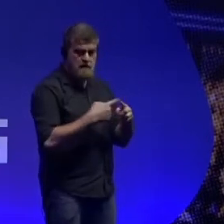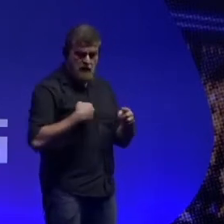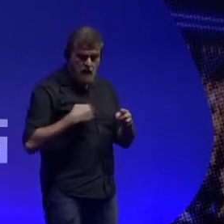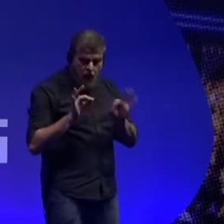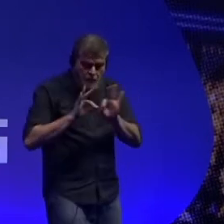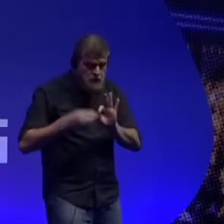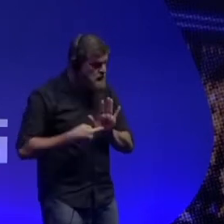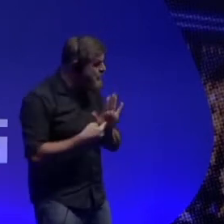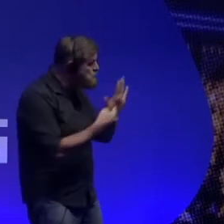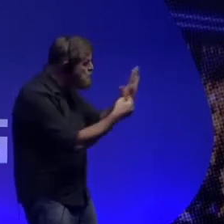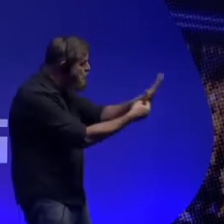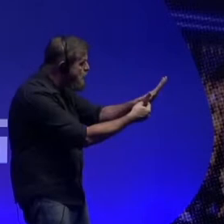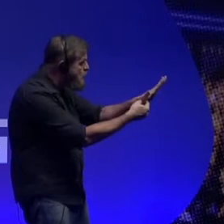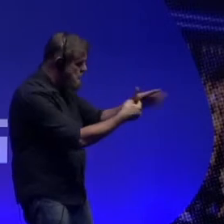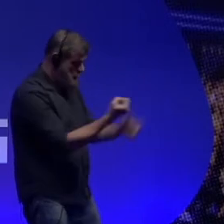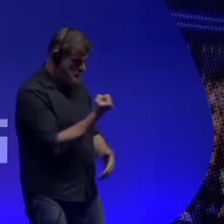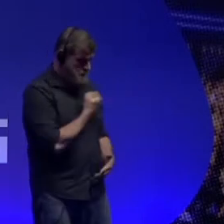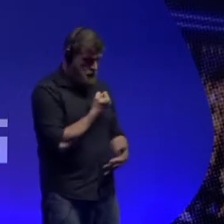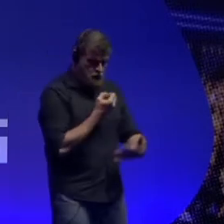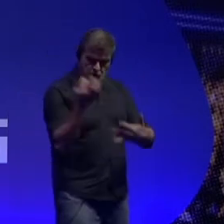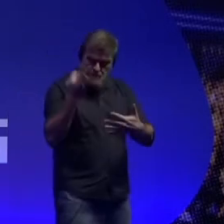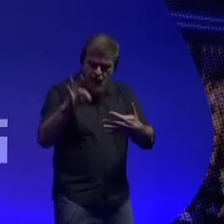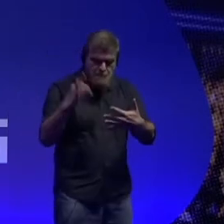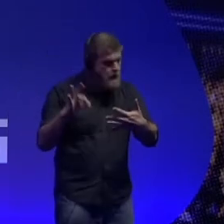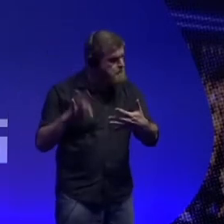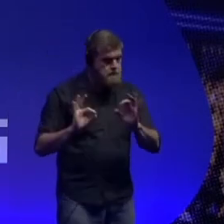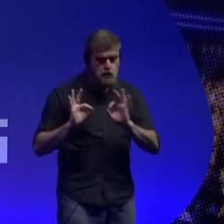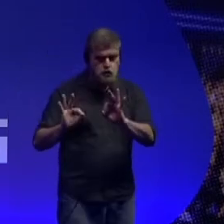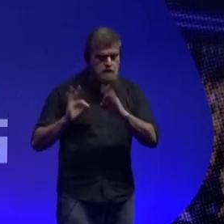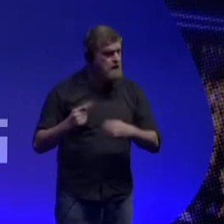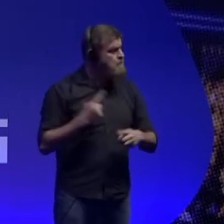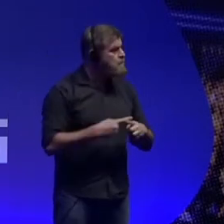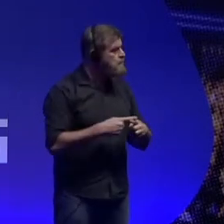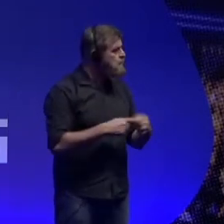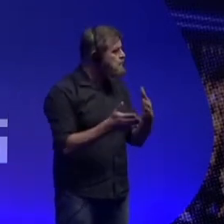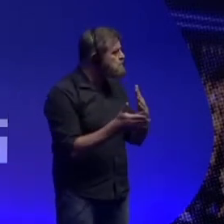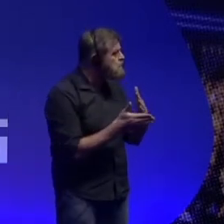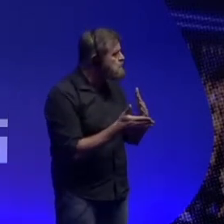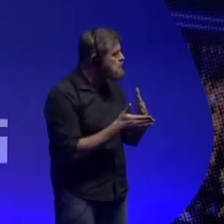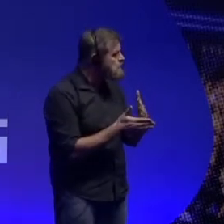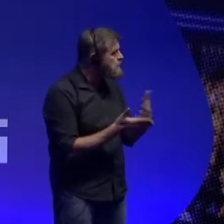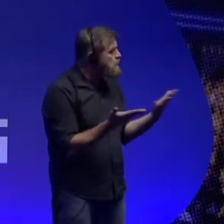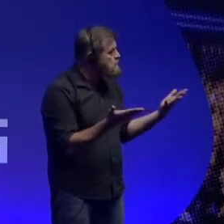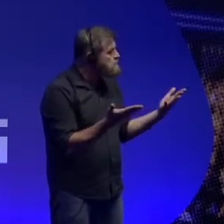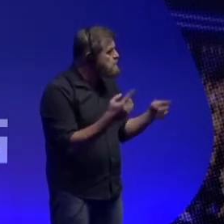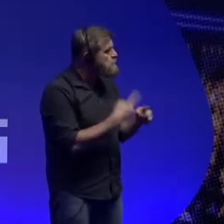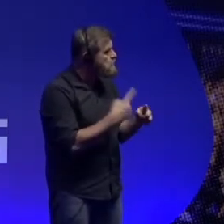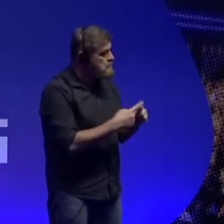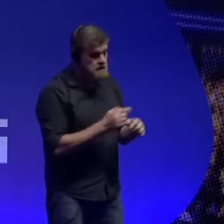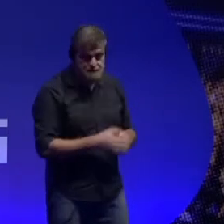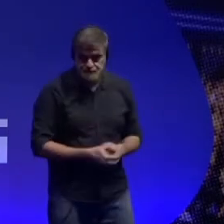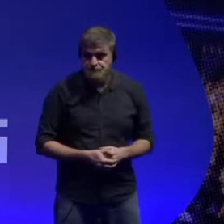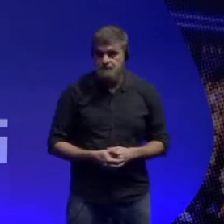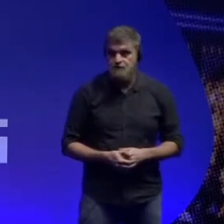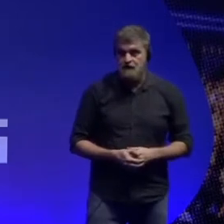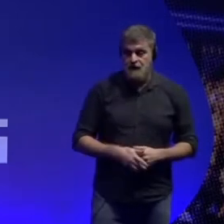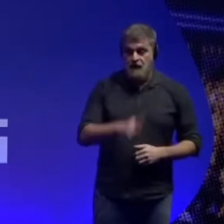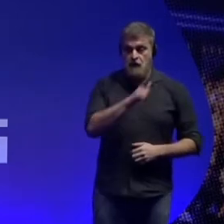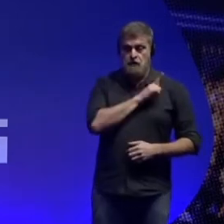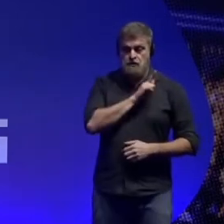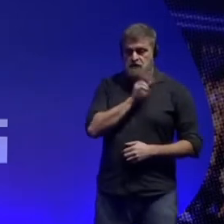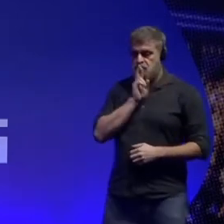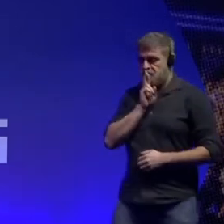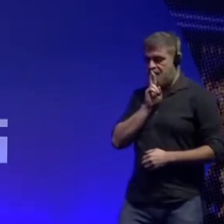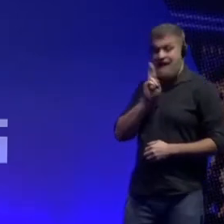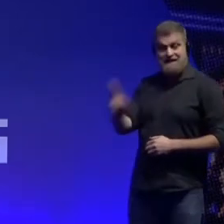projeto, né? Olha os meus números, olha os feedbacks que eu estou recebendo, por que eu estou abaixo das expectativas? E aí ela escutou do gerente